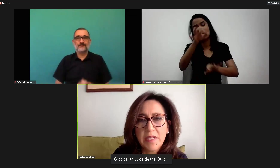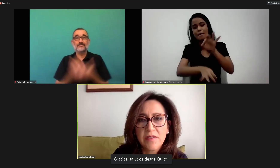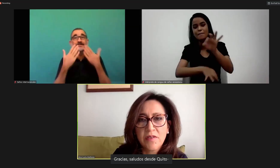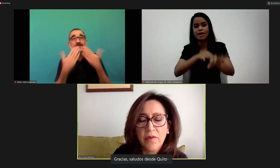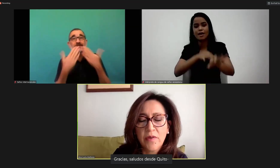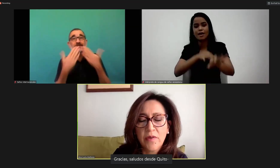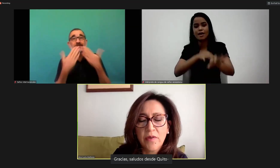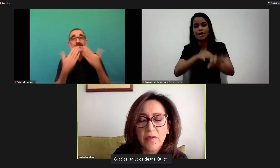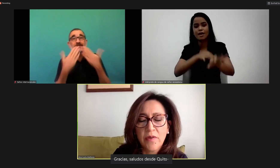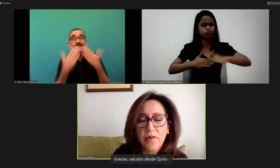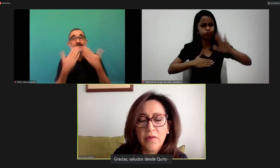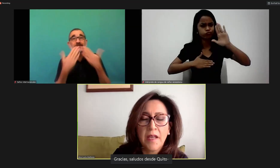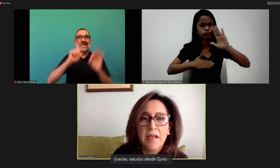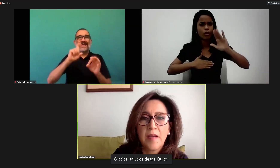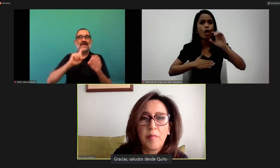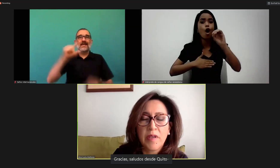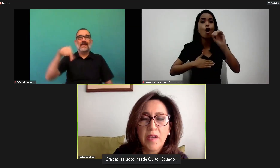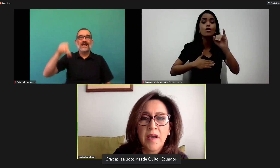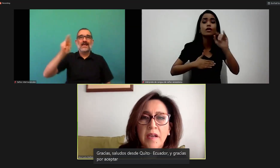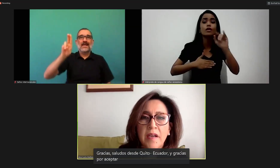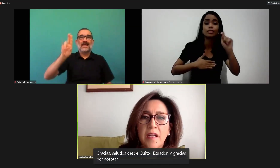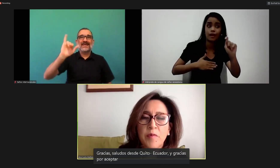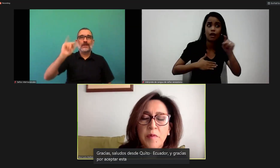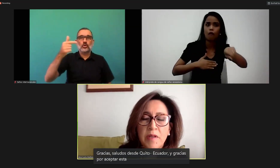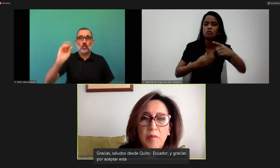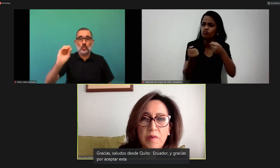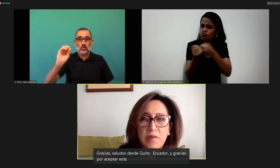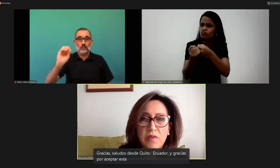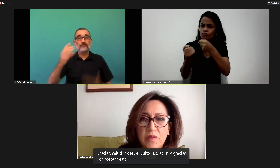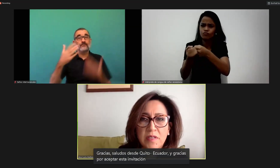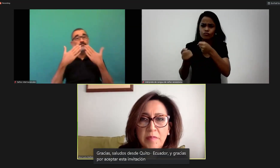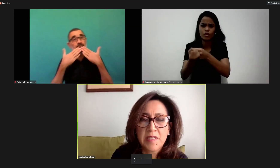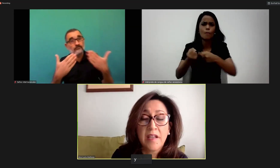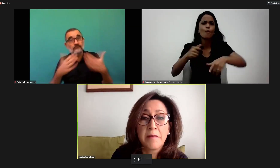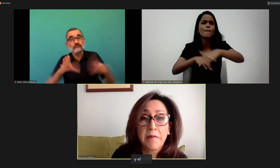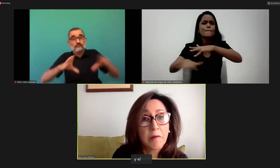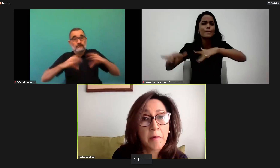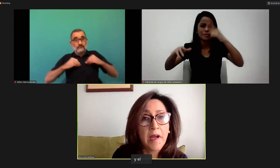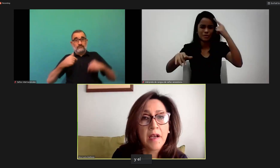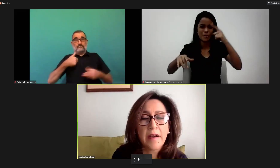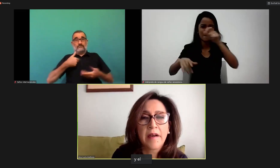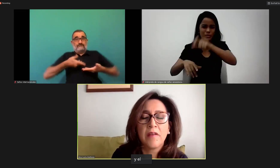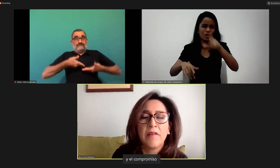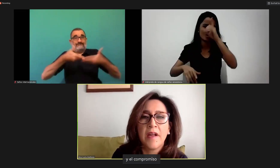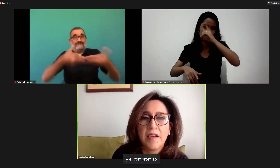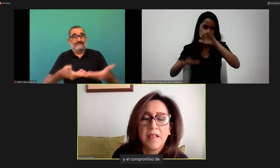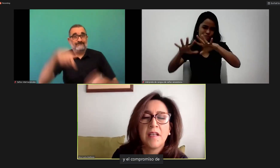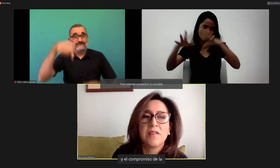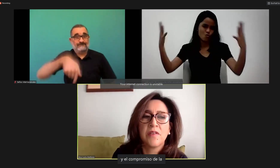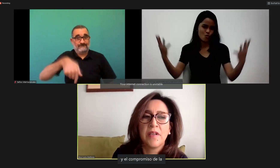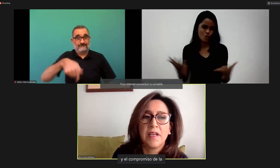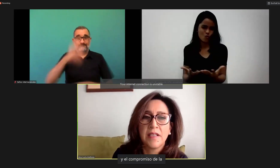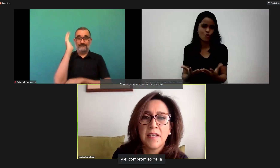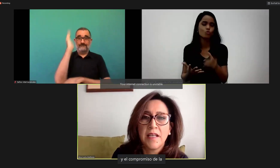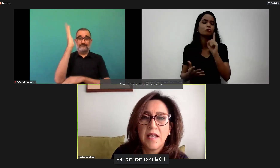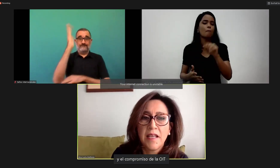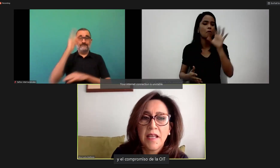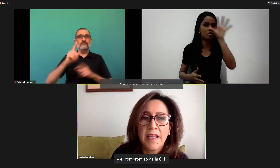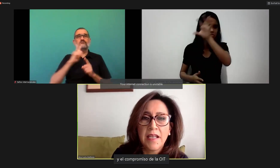esta invitación en apoyar al movimiento de personas con discapacidad a nivel global, regional y